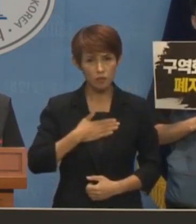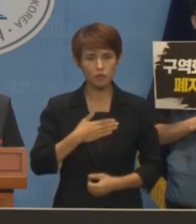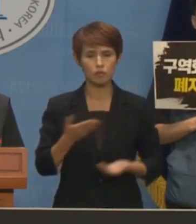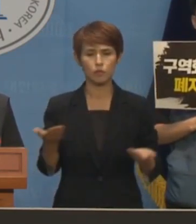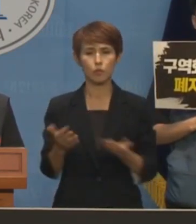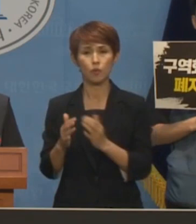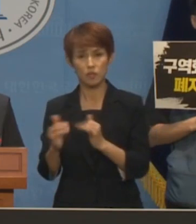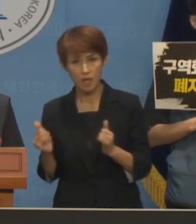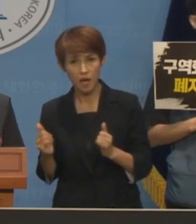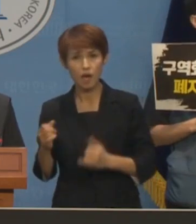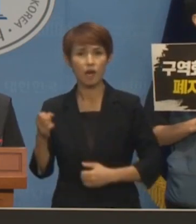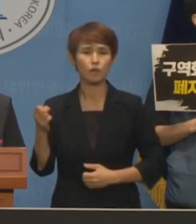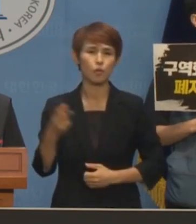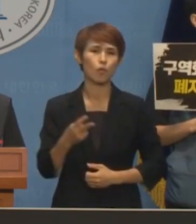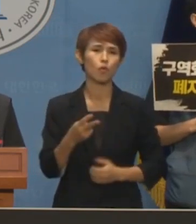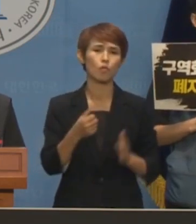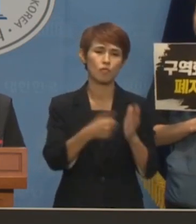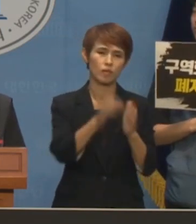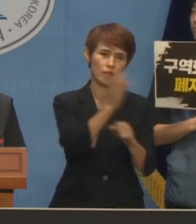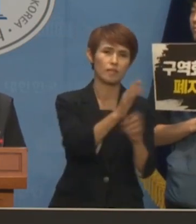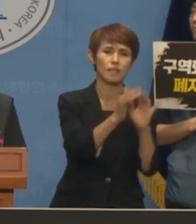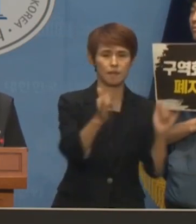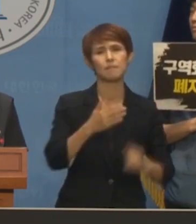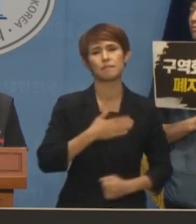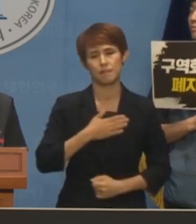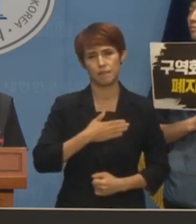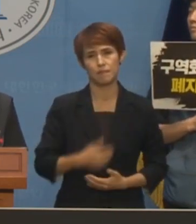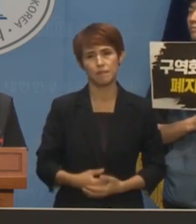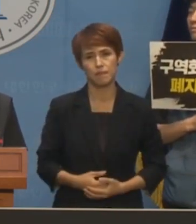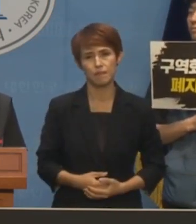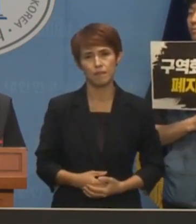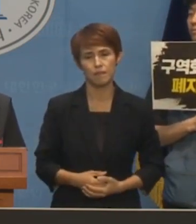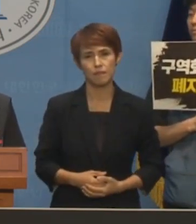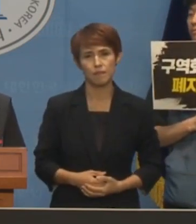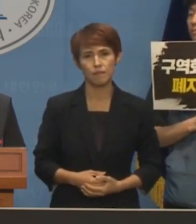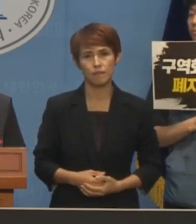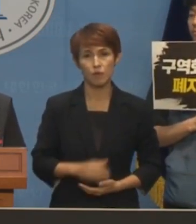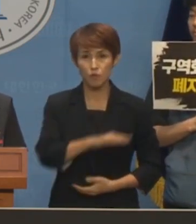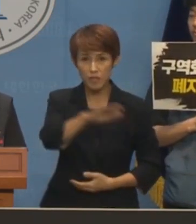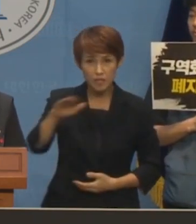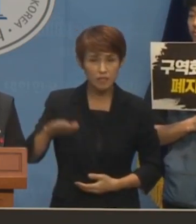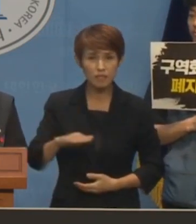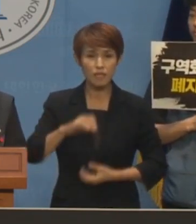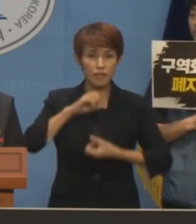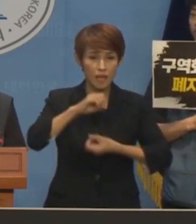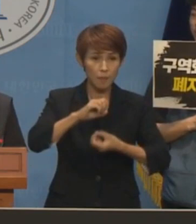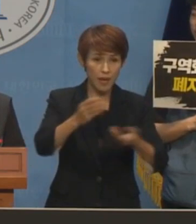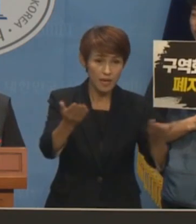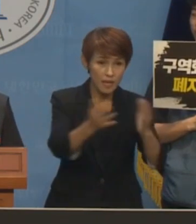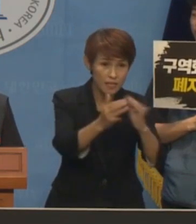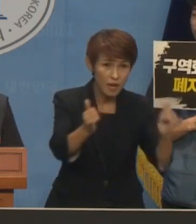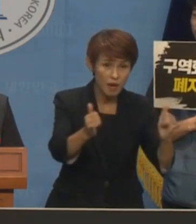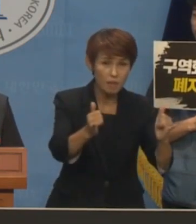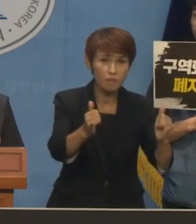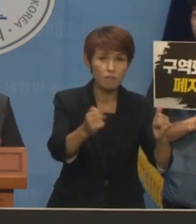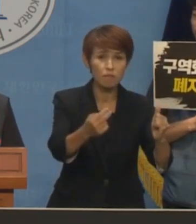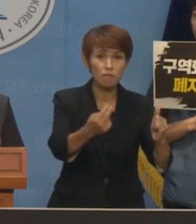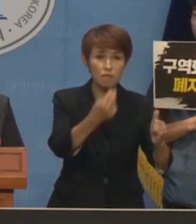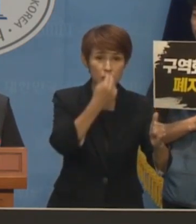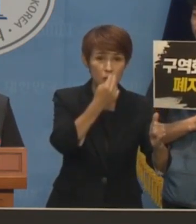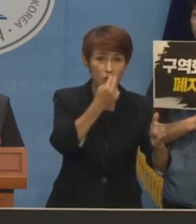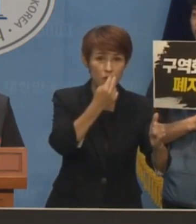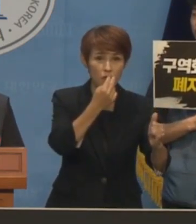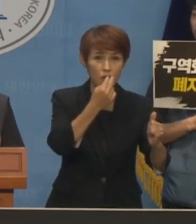고객이기도 합니다 다시 한번 이야기하겠습니다 우리는 택배 노동자의 목숨을 담보로 한